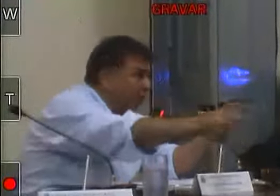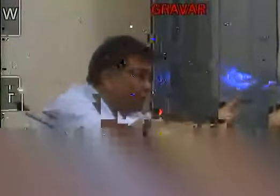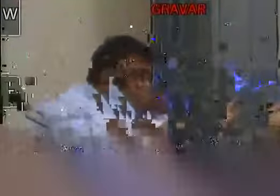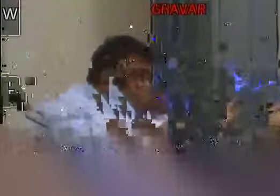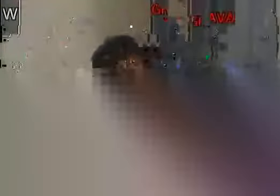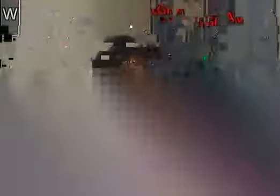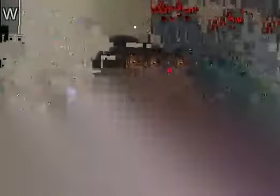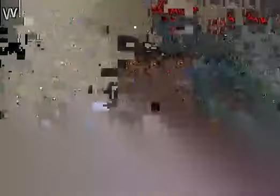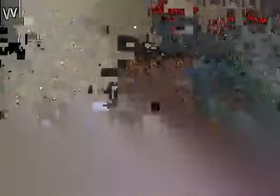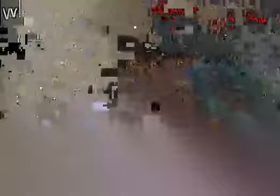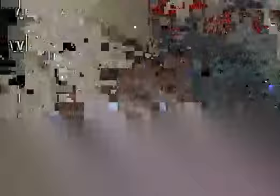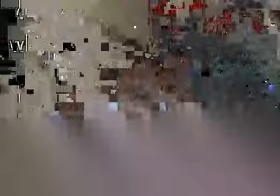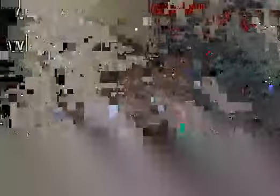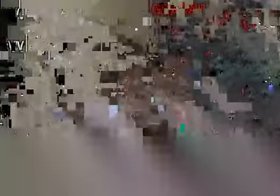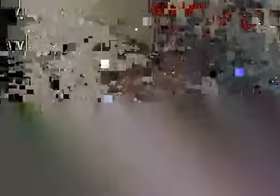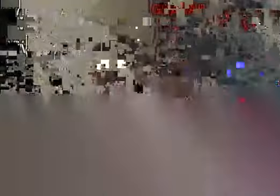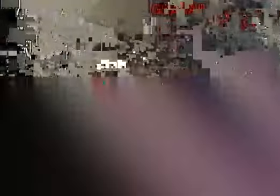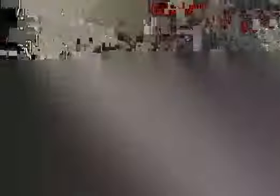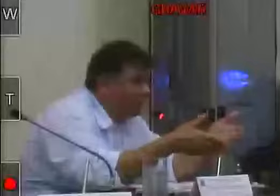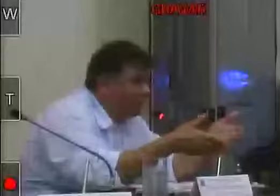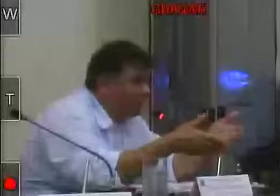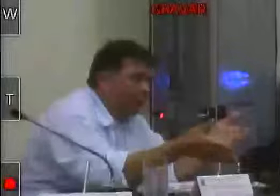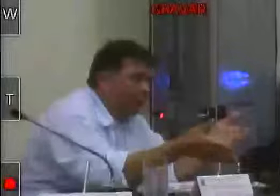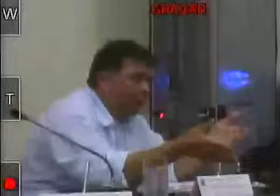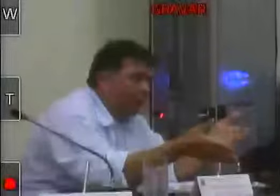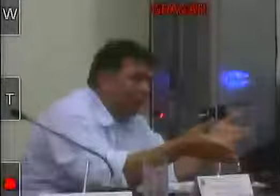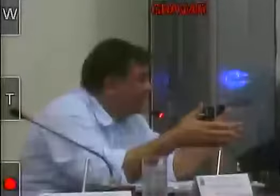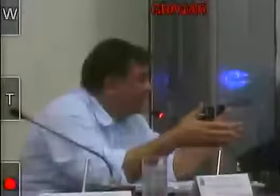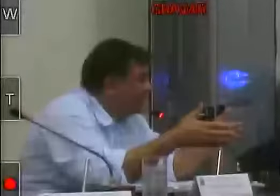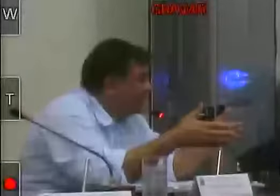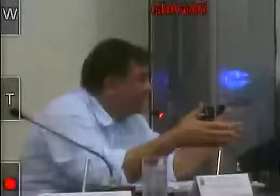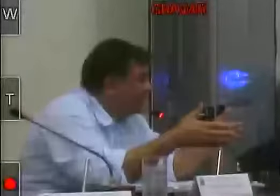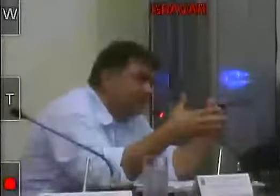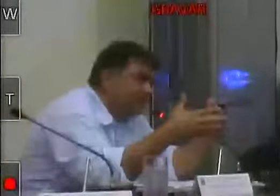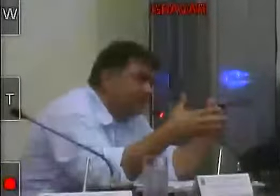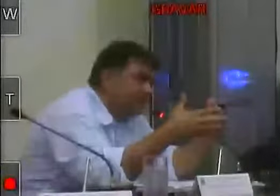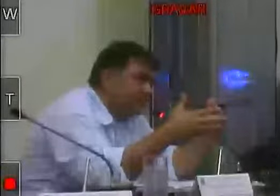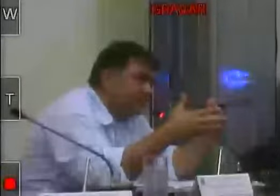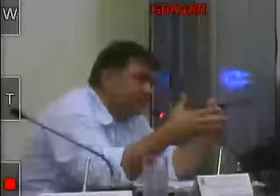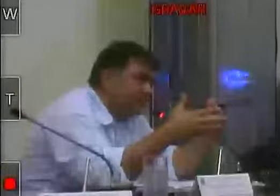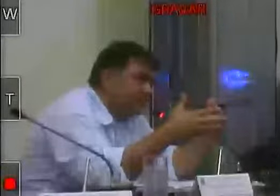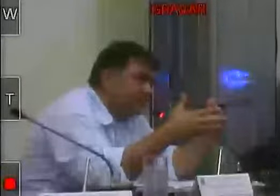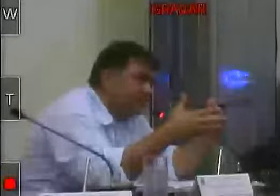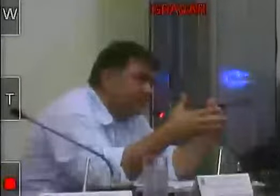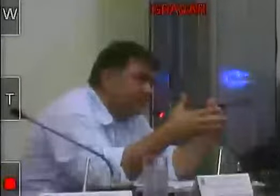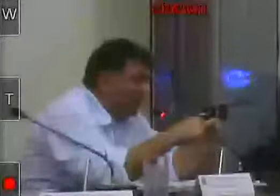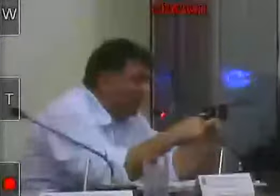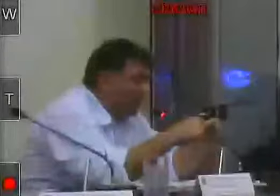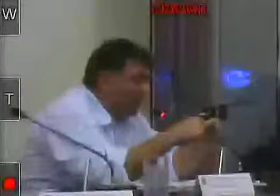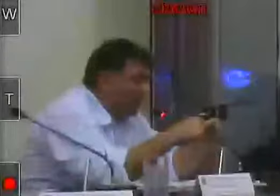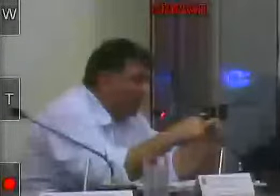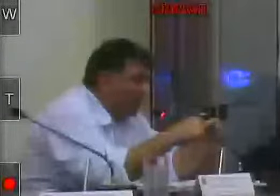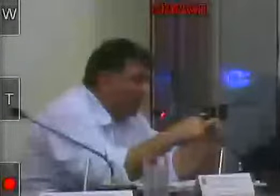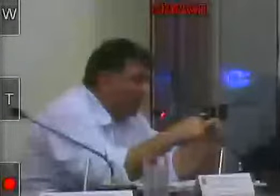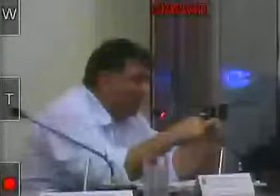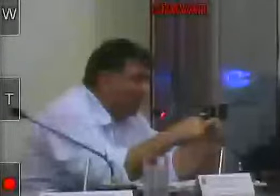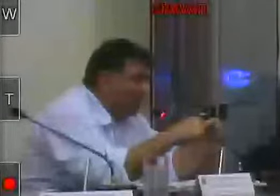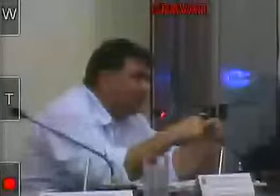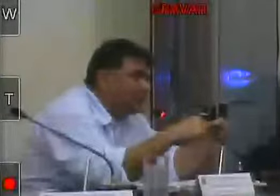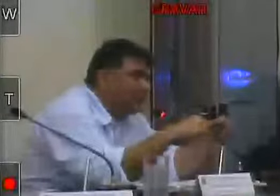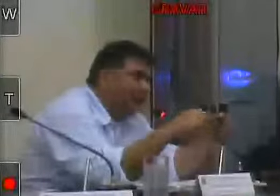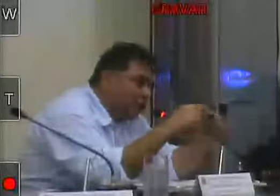de água, não tem água. Vai ser contemplada a SEDAI. Nesse campo, eu tenho que realmente agradecer a SEDAI,